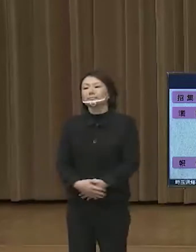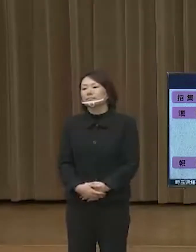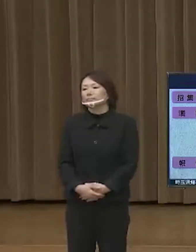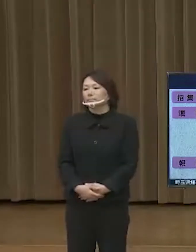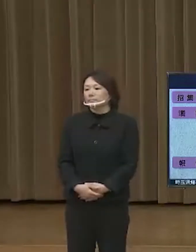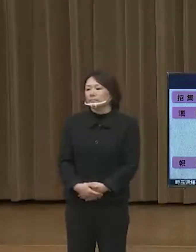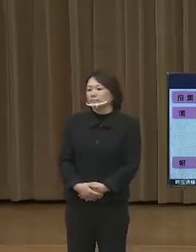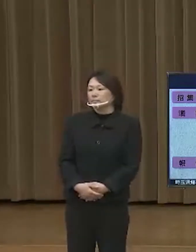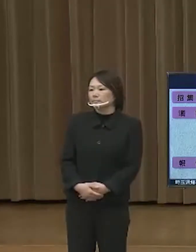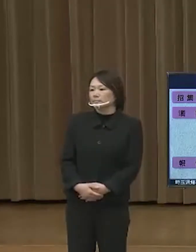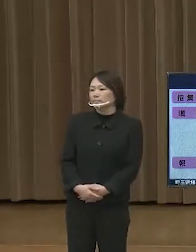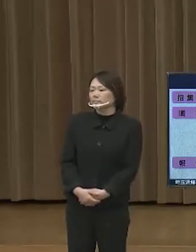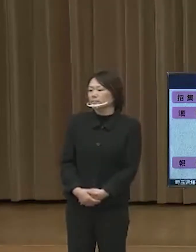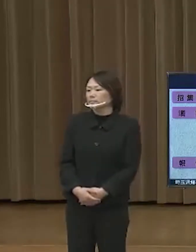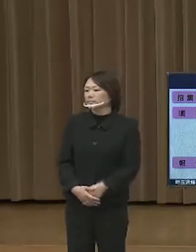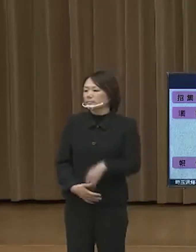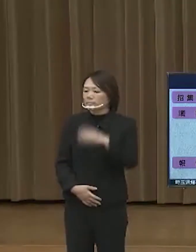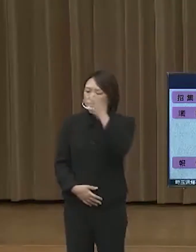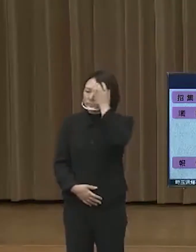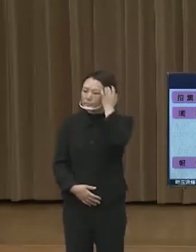どうぞ。